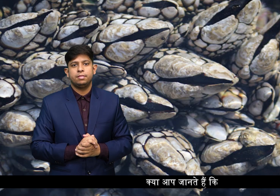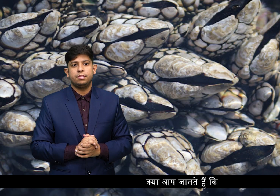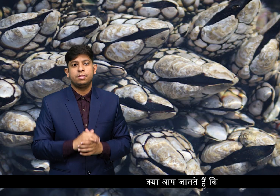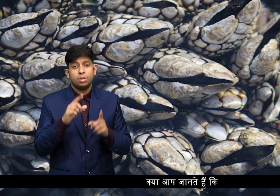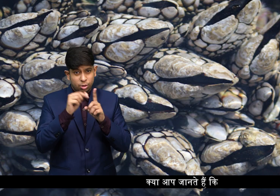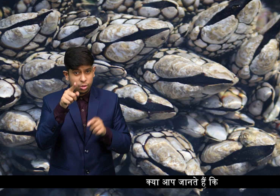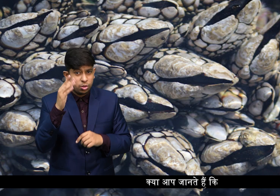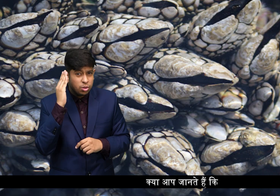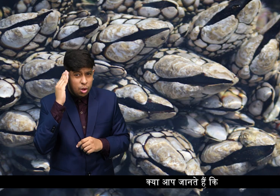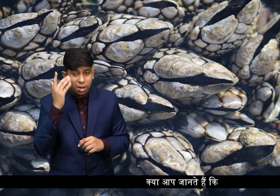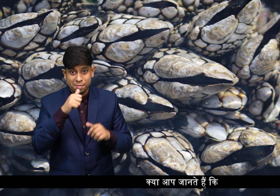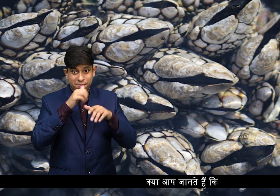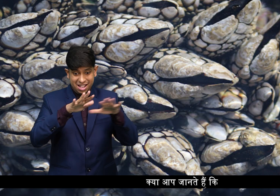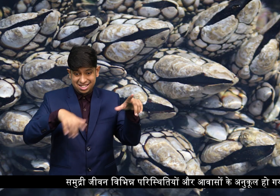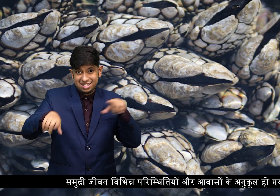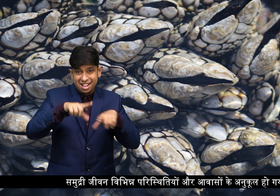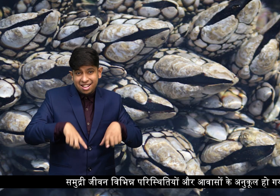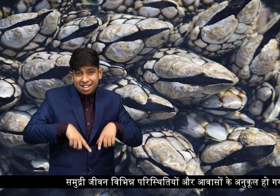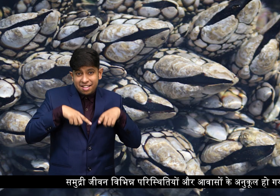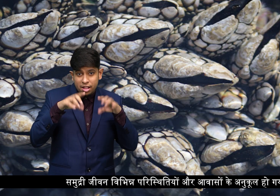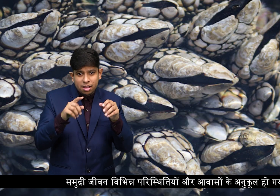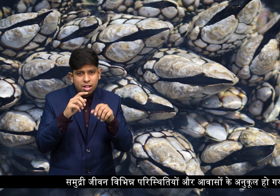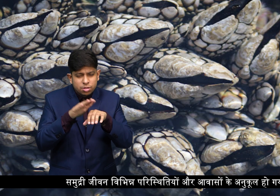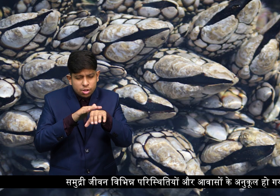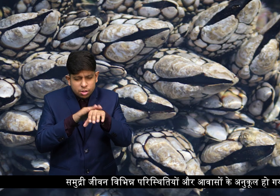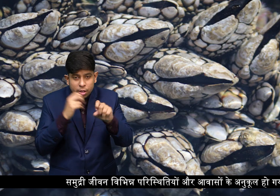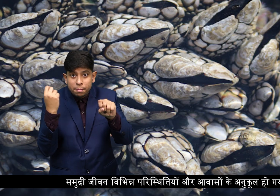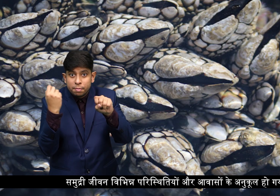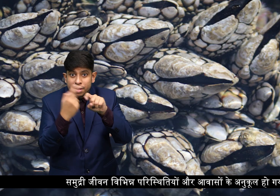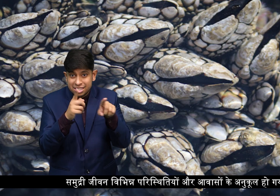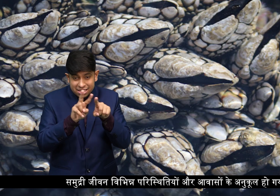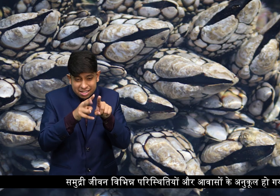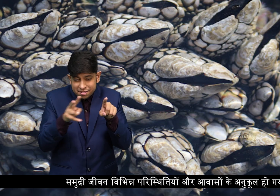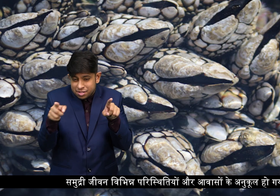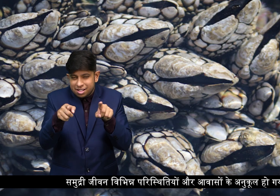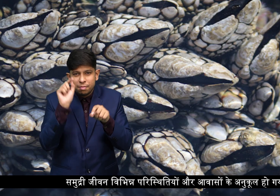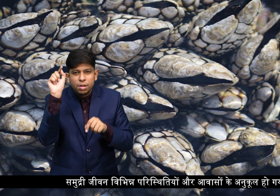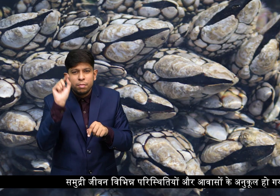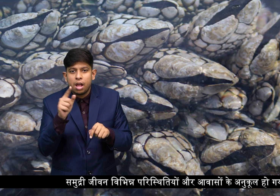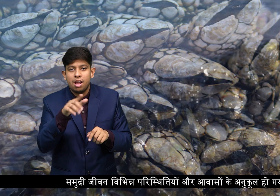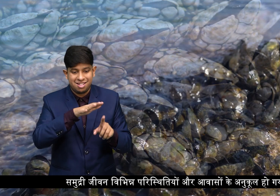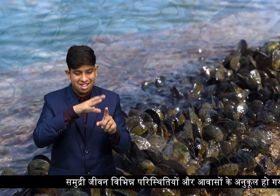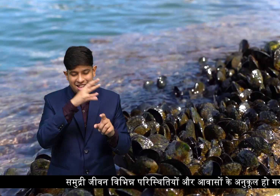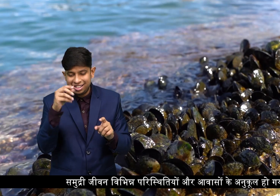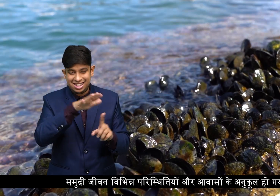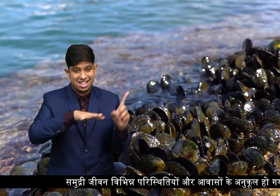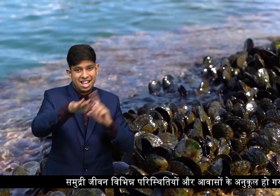क्या आप जानते हैं कि समुद्री जीवन विभिन्न परिस्थितियों और आवासों के अनुकूल हो गया है?